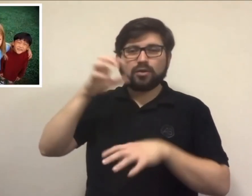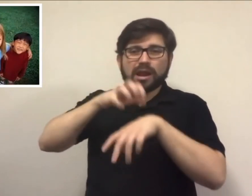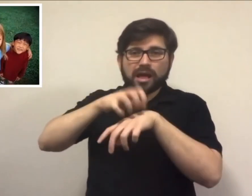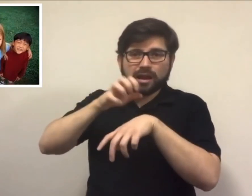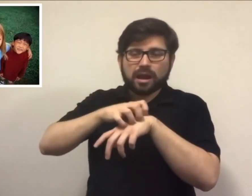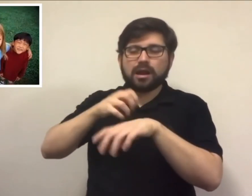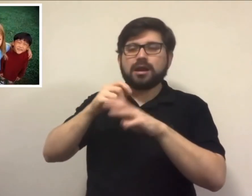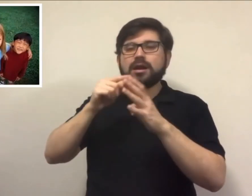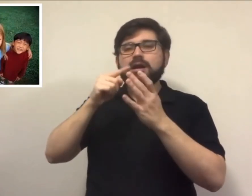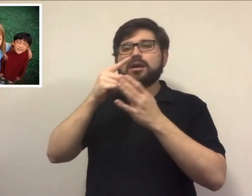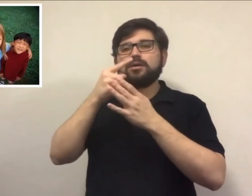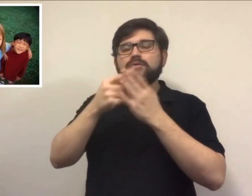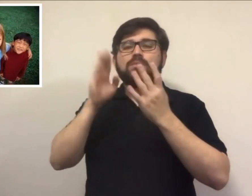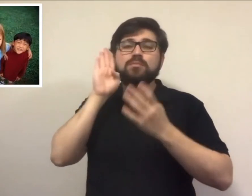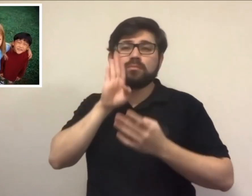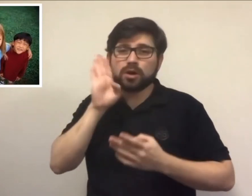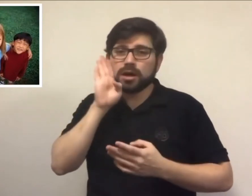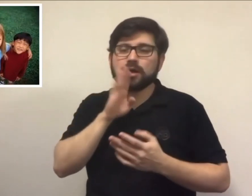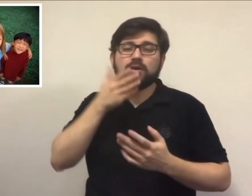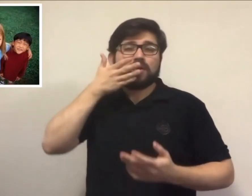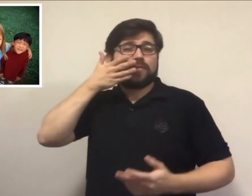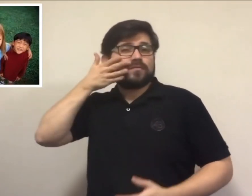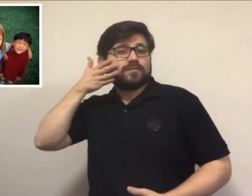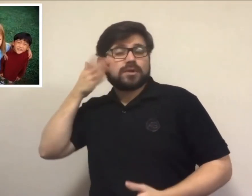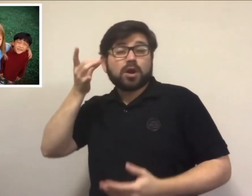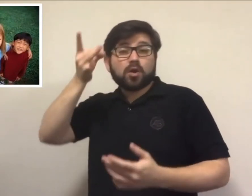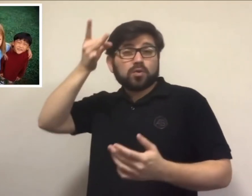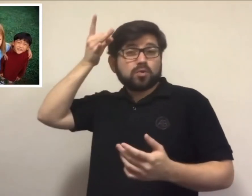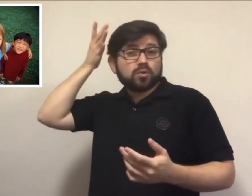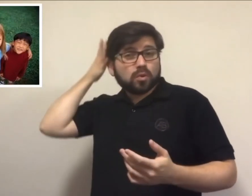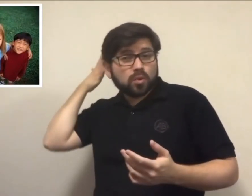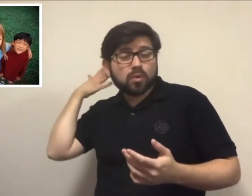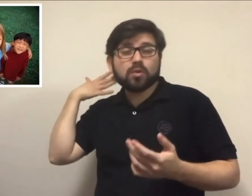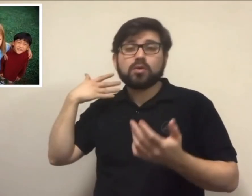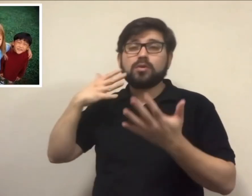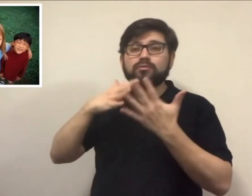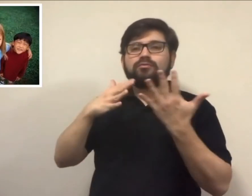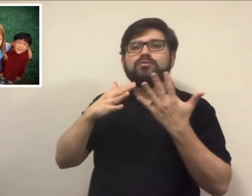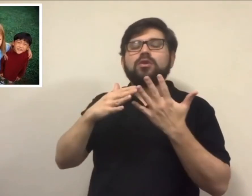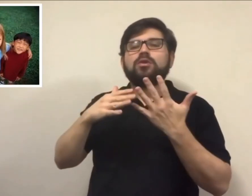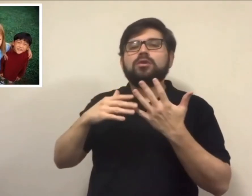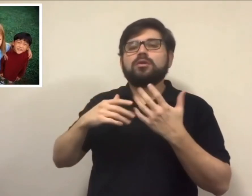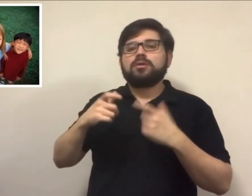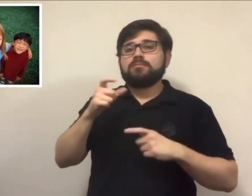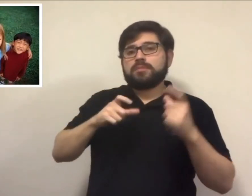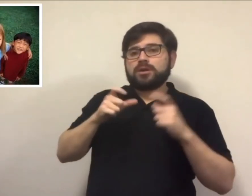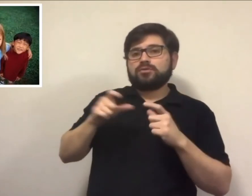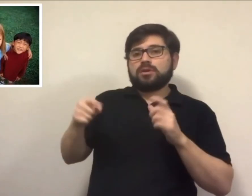del pelo rojo, hay personas que son muy morenas, hay una niña que es